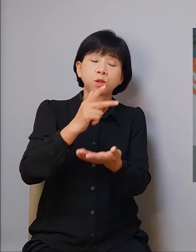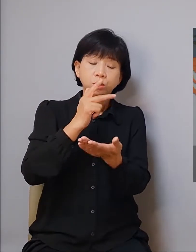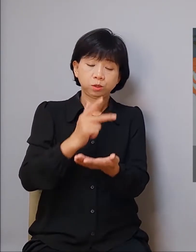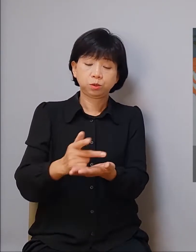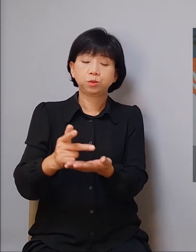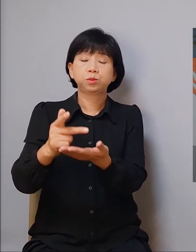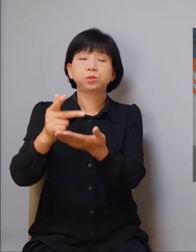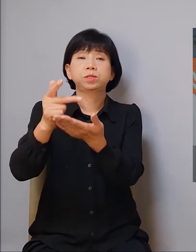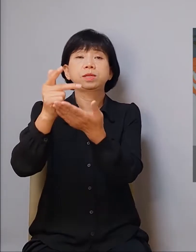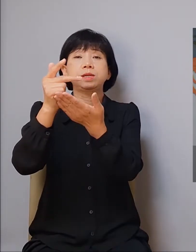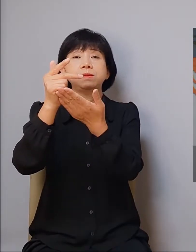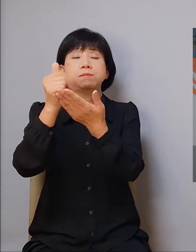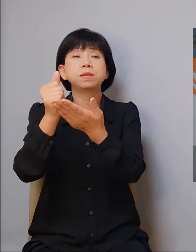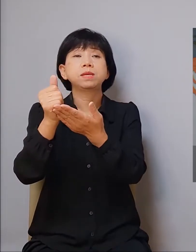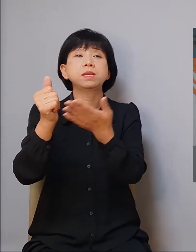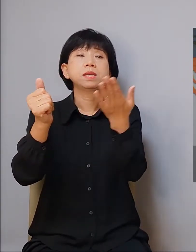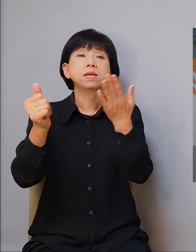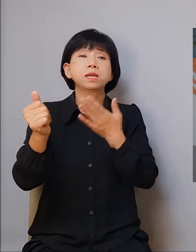계시잖아요.